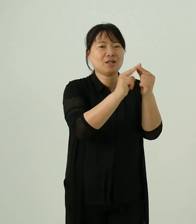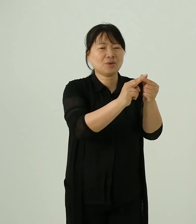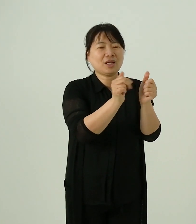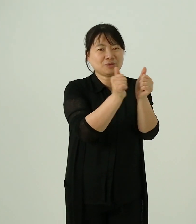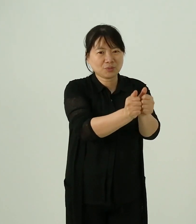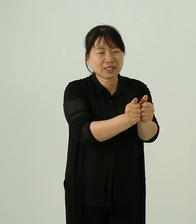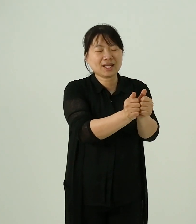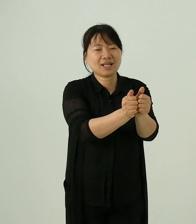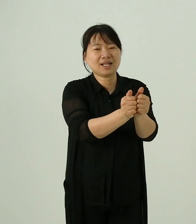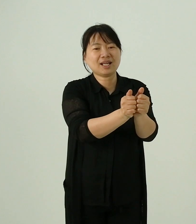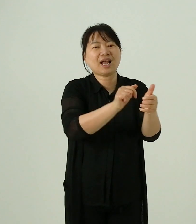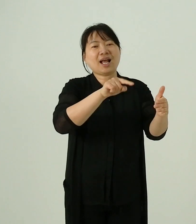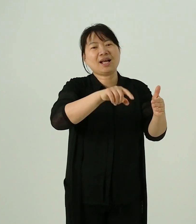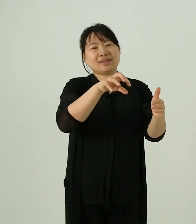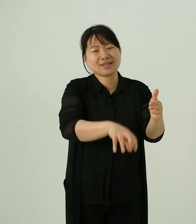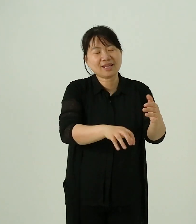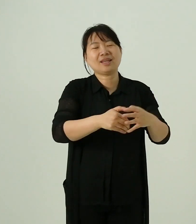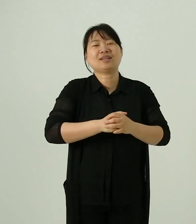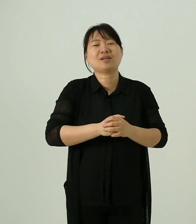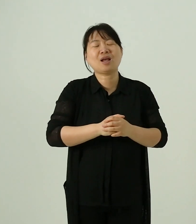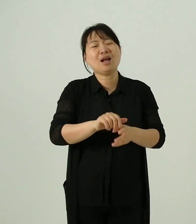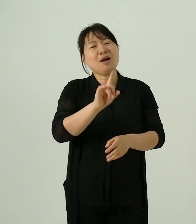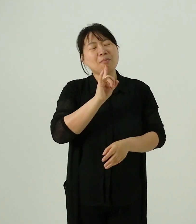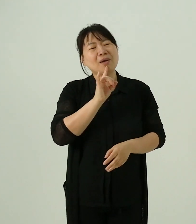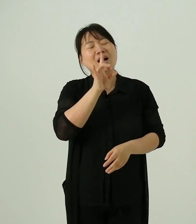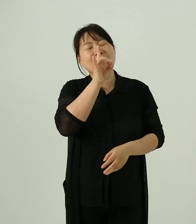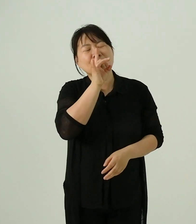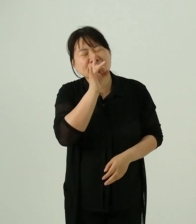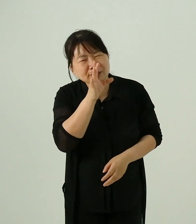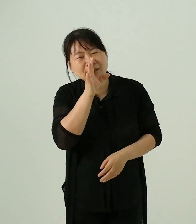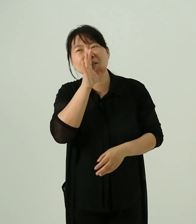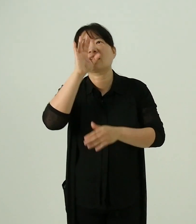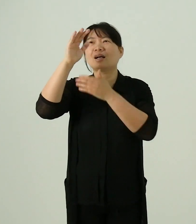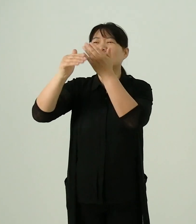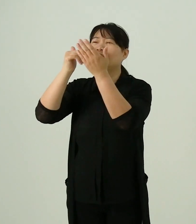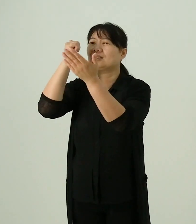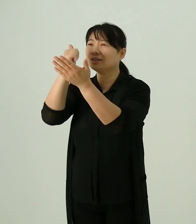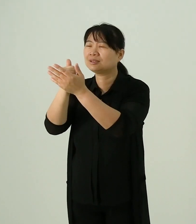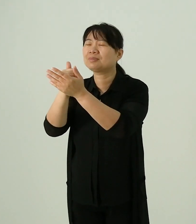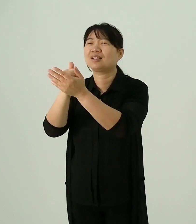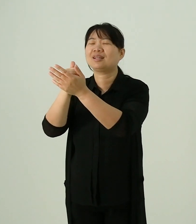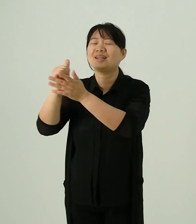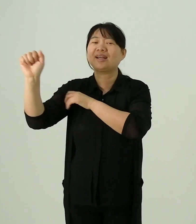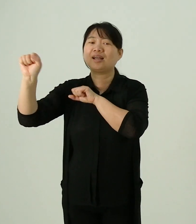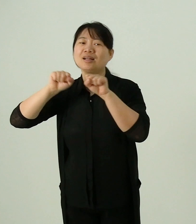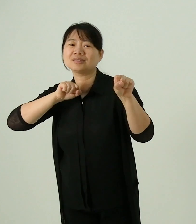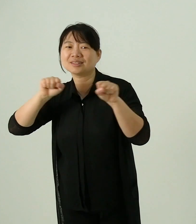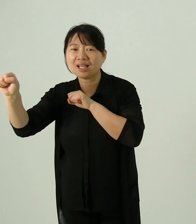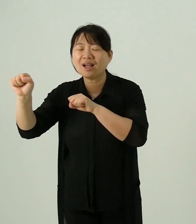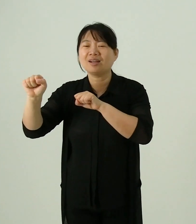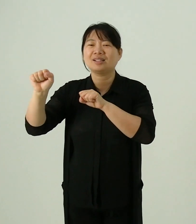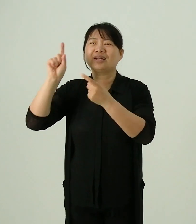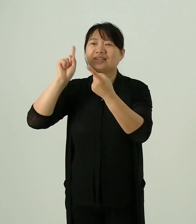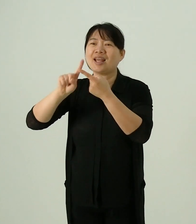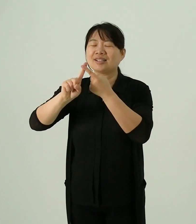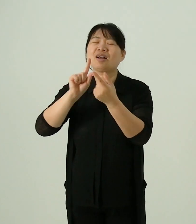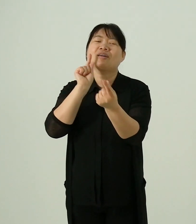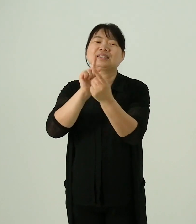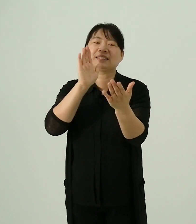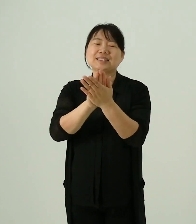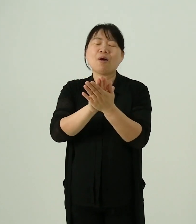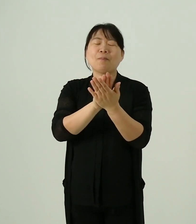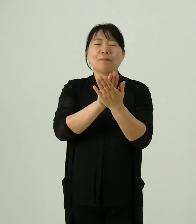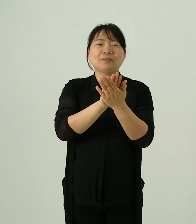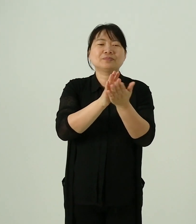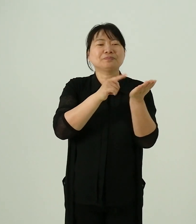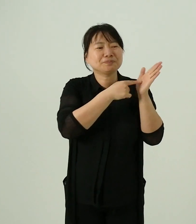동행하는 순례길에서 말이 안 되는 하나님의 역사를 드러내야 돼요.